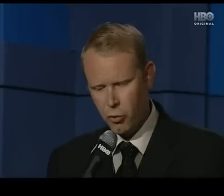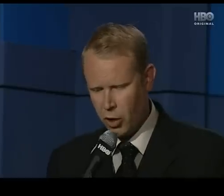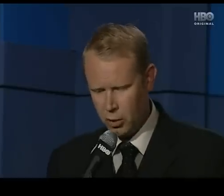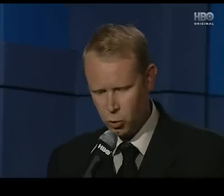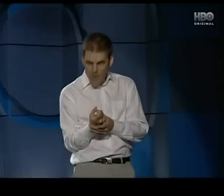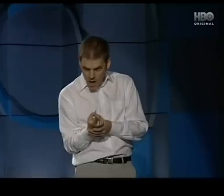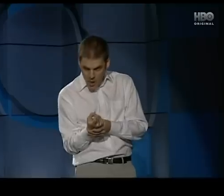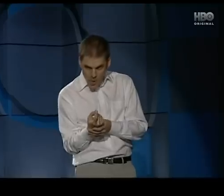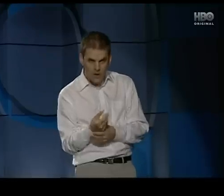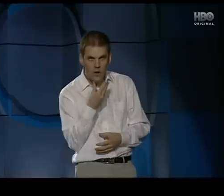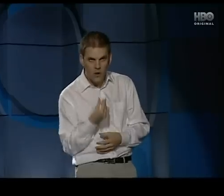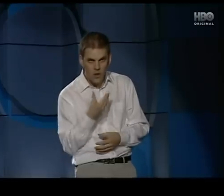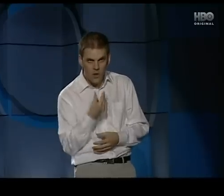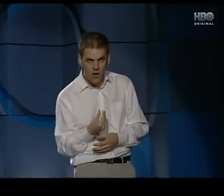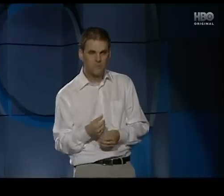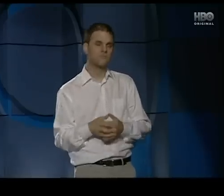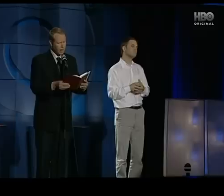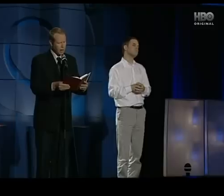tajně povolal mudrce